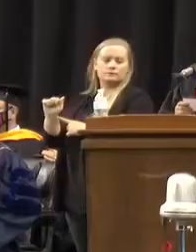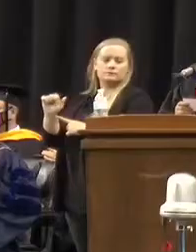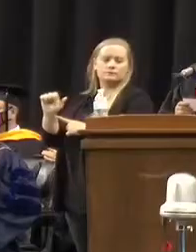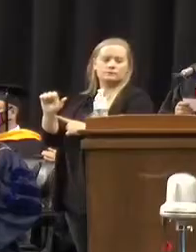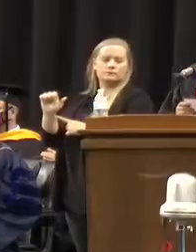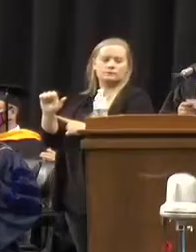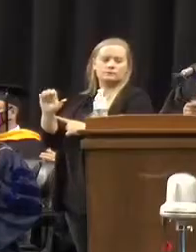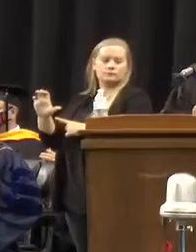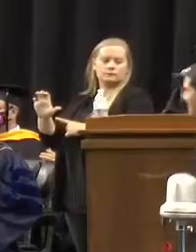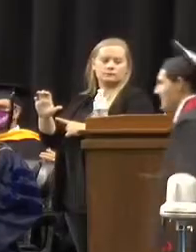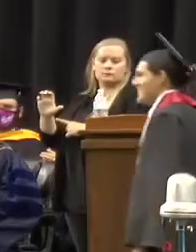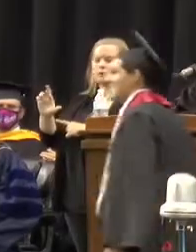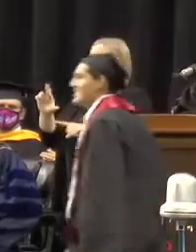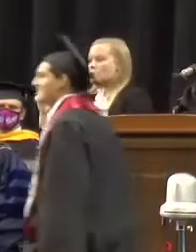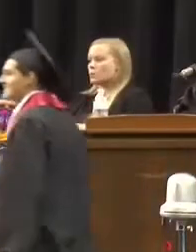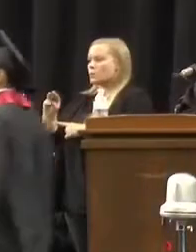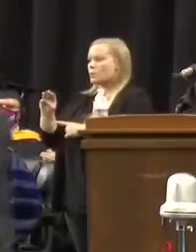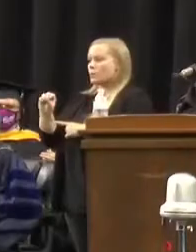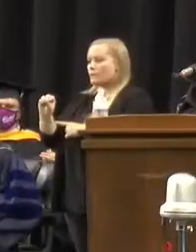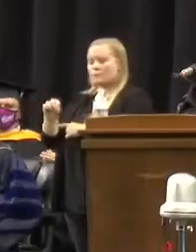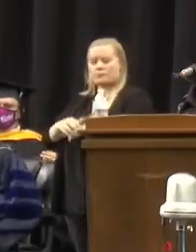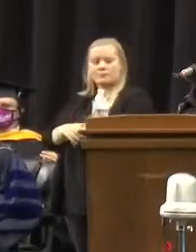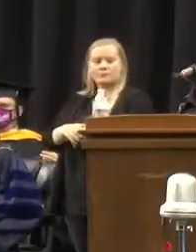Isaac Romo.